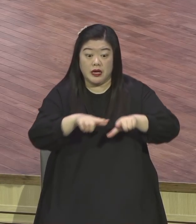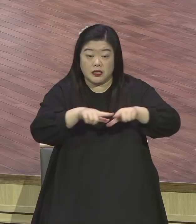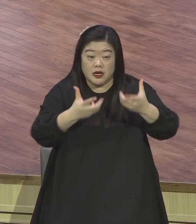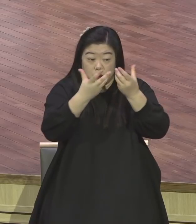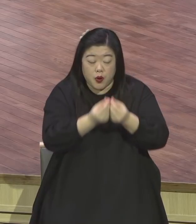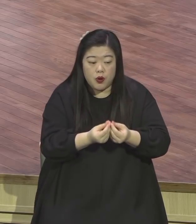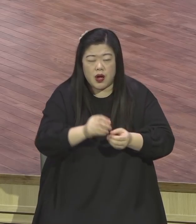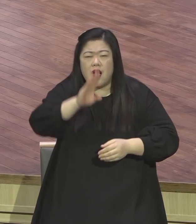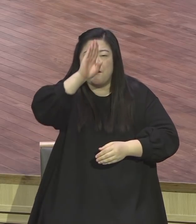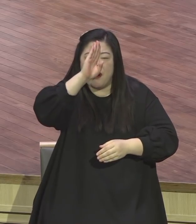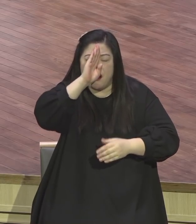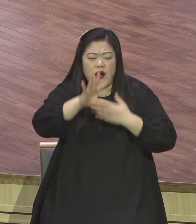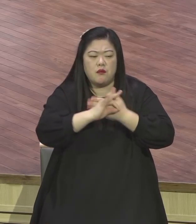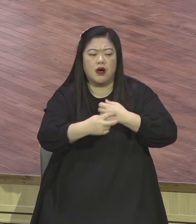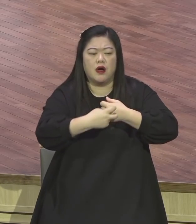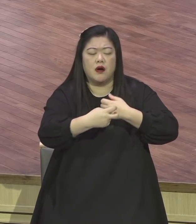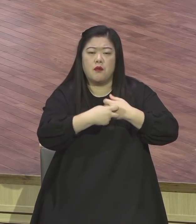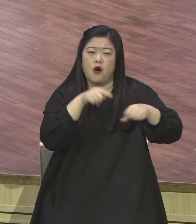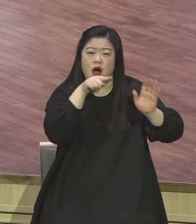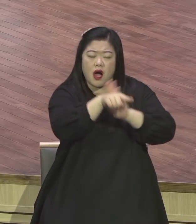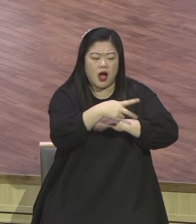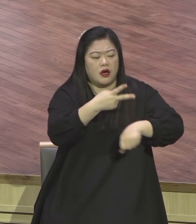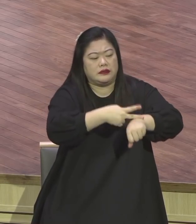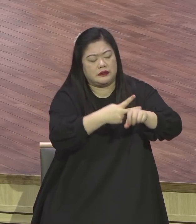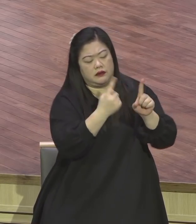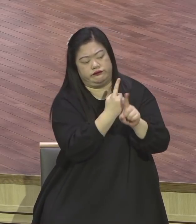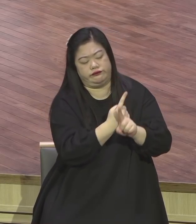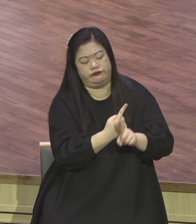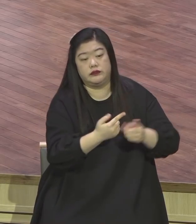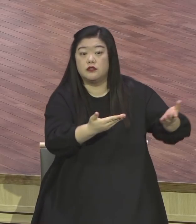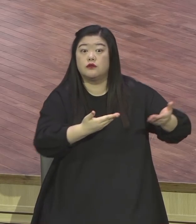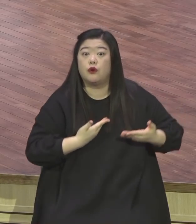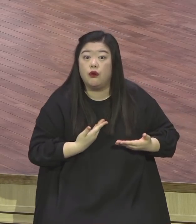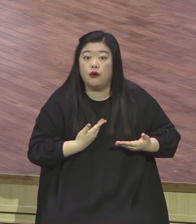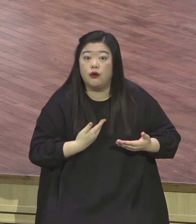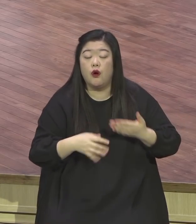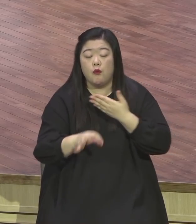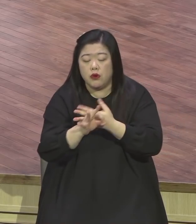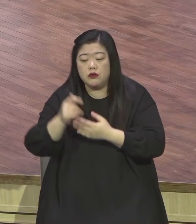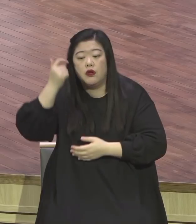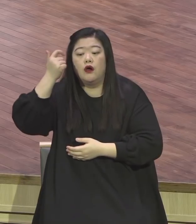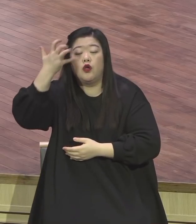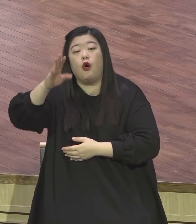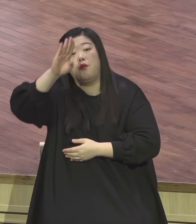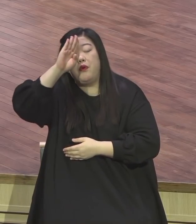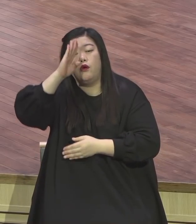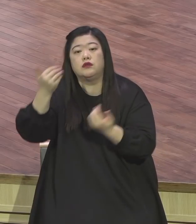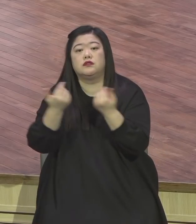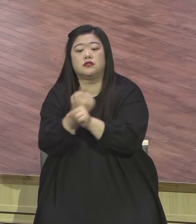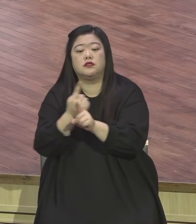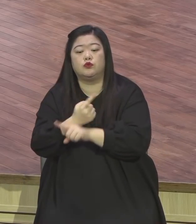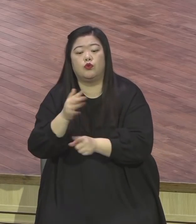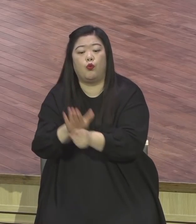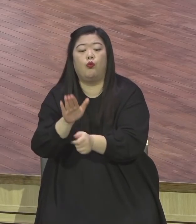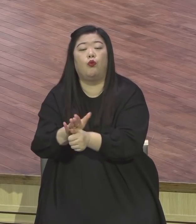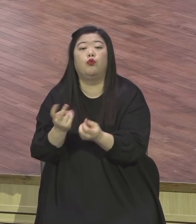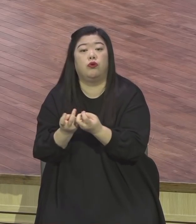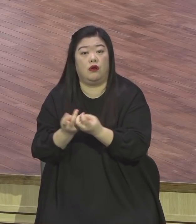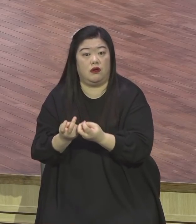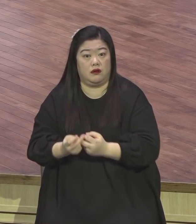있어요 사람들이 지금 얼마나 시달리고 있는지 아세요 말로 안 해서 그렇지 영적